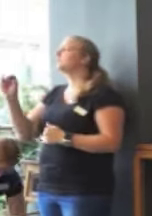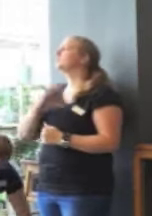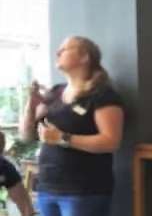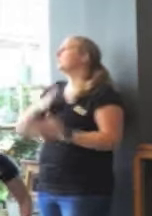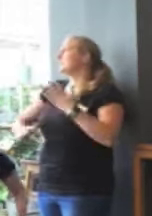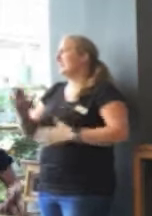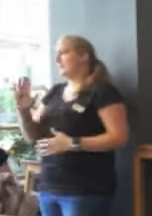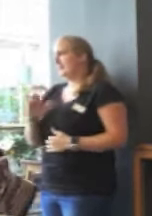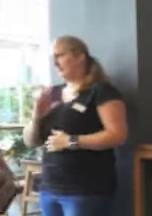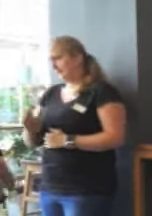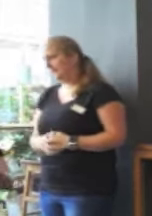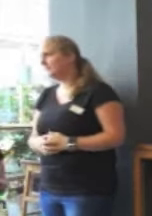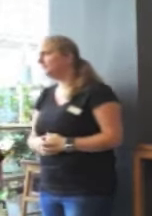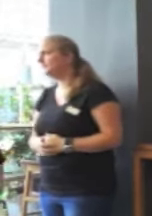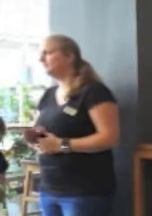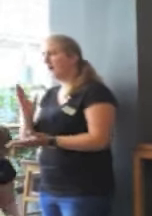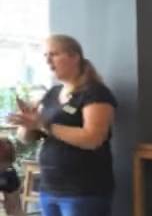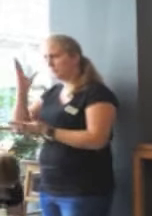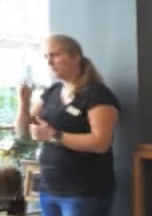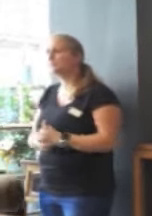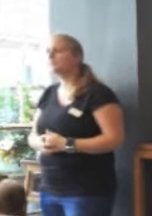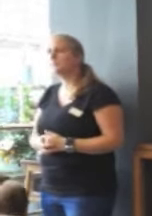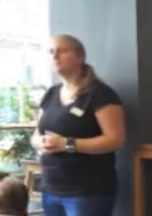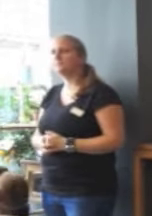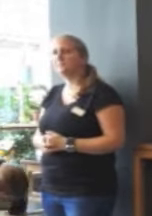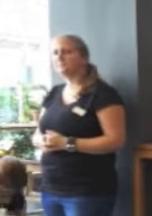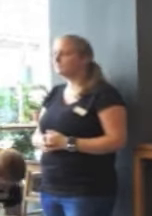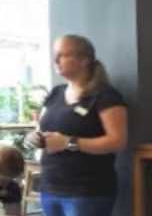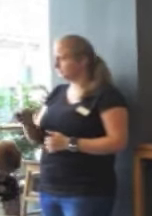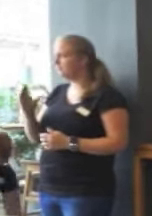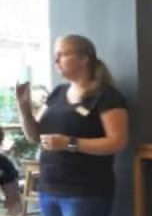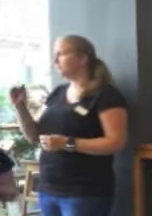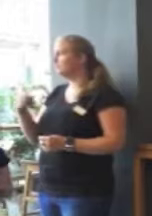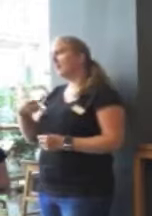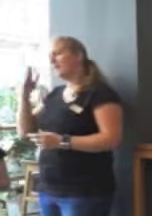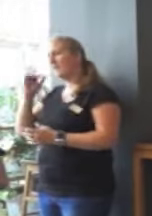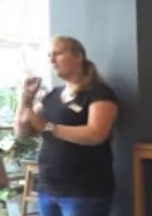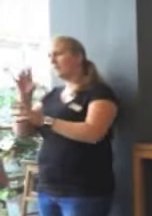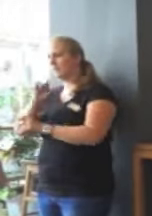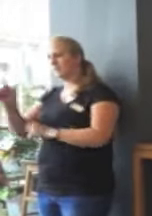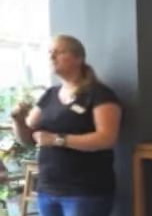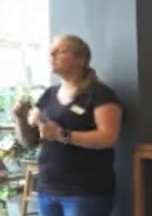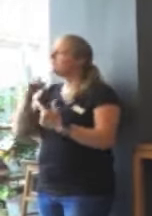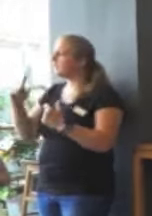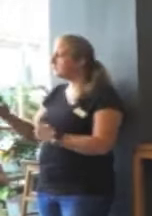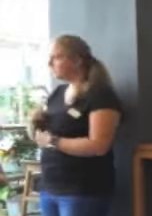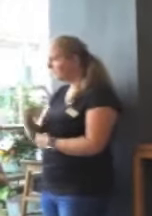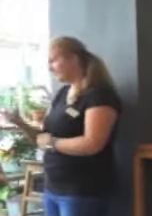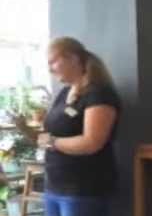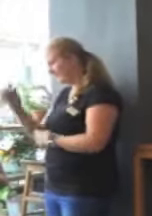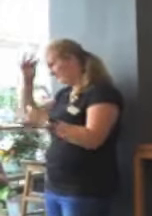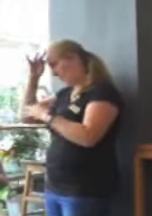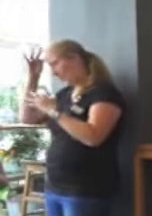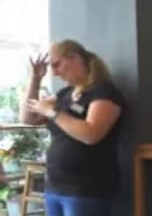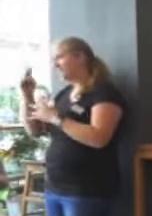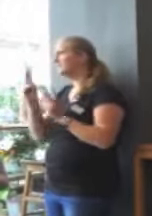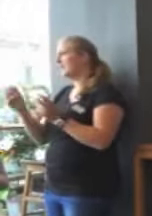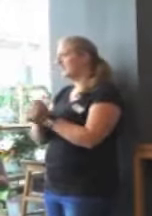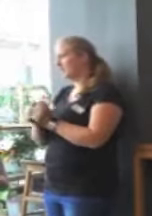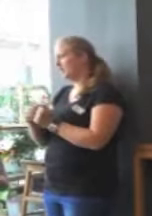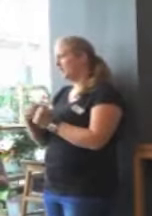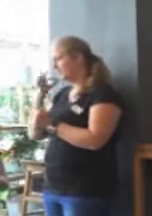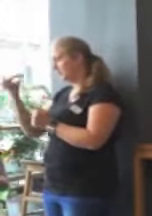gör det. Det gör det absolut. Så det låter lovande. Vi tackar er så länge. Ni funderar också på den här frågan som jag riktade